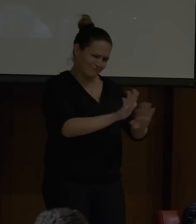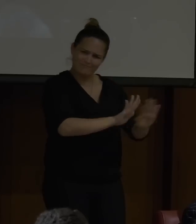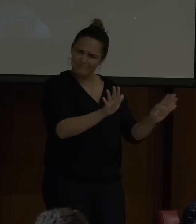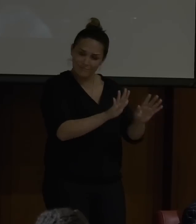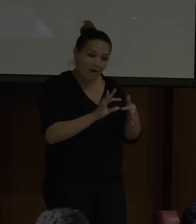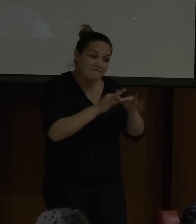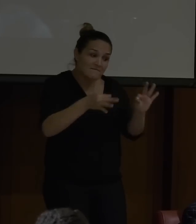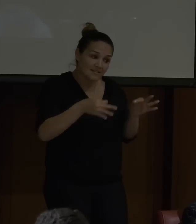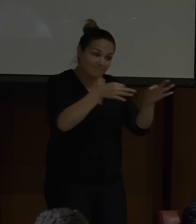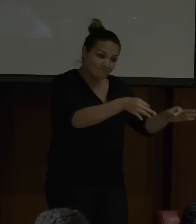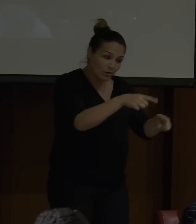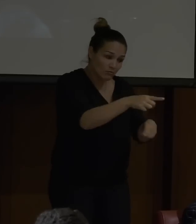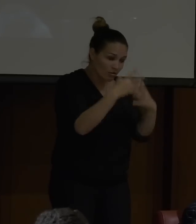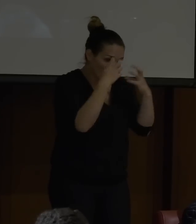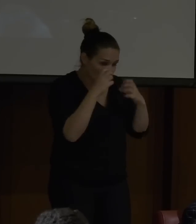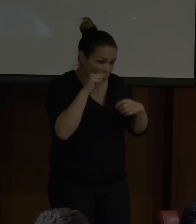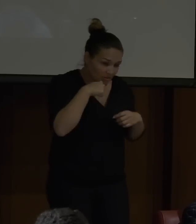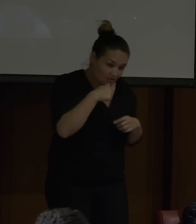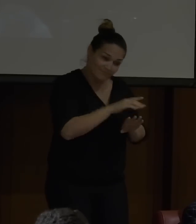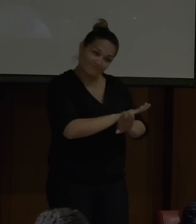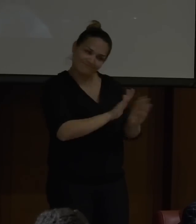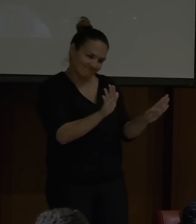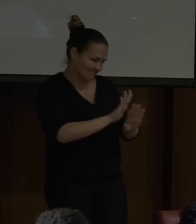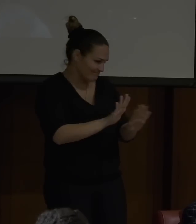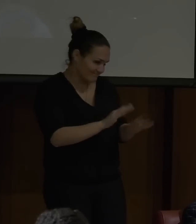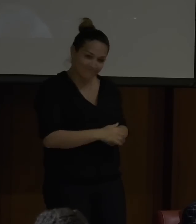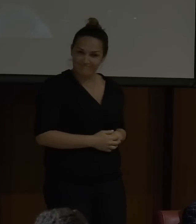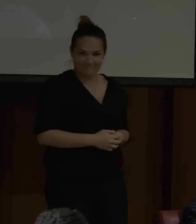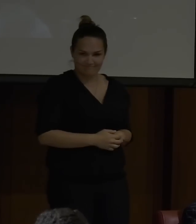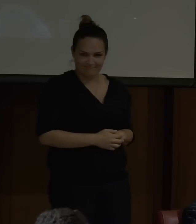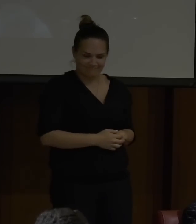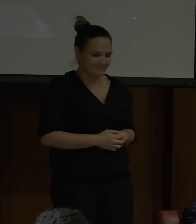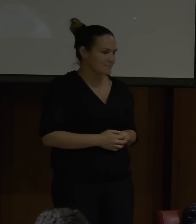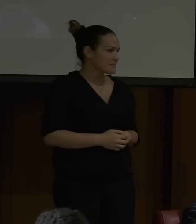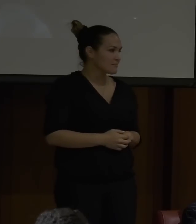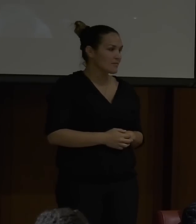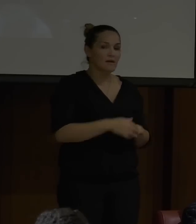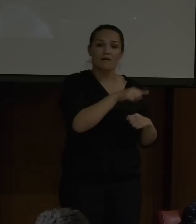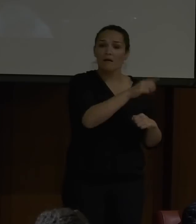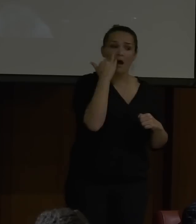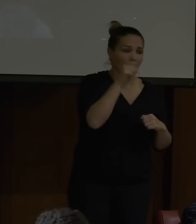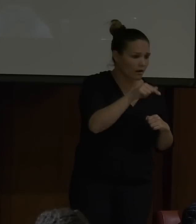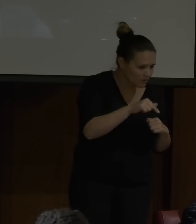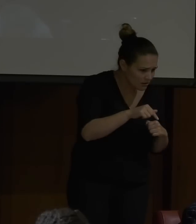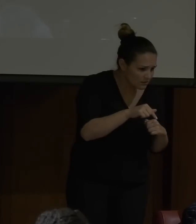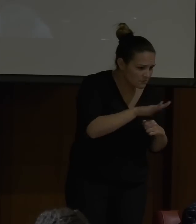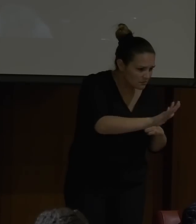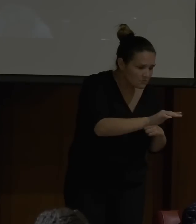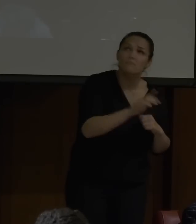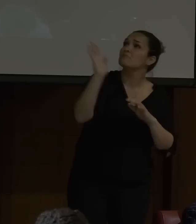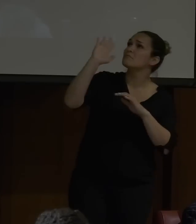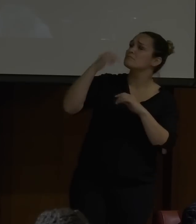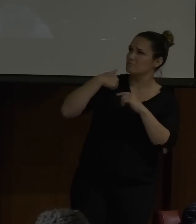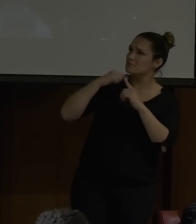Una frase yo te dejaré, que en desdicha no debemos creer. Al despedirse la viajera de mi